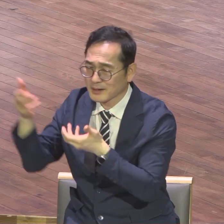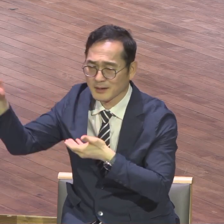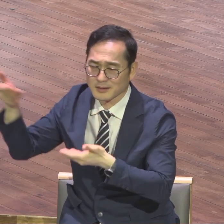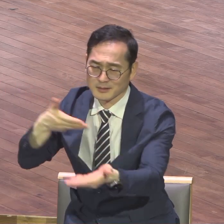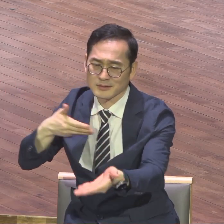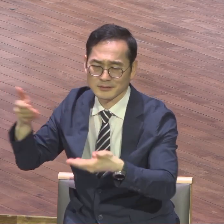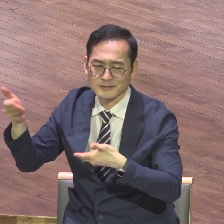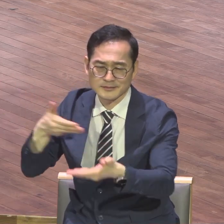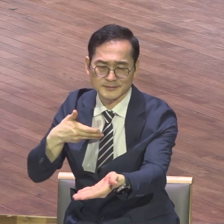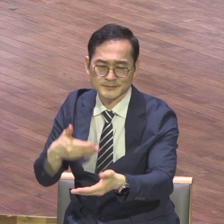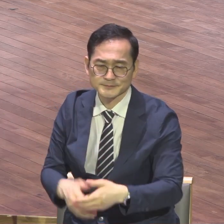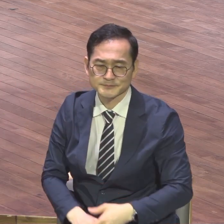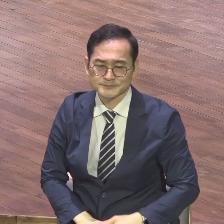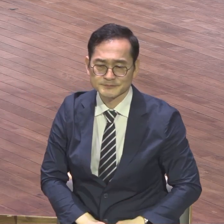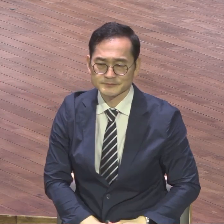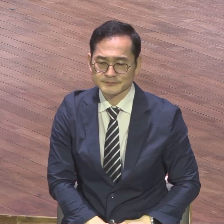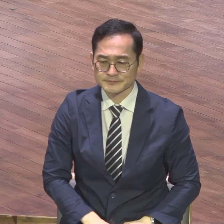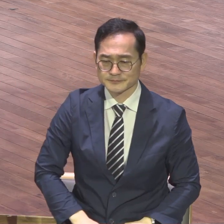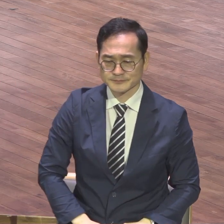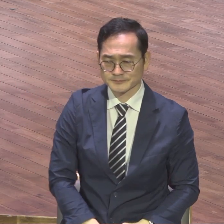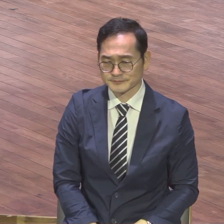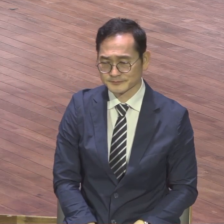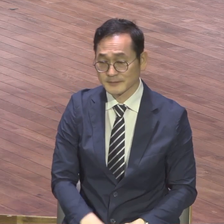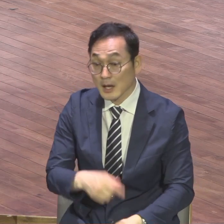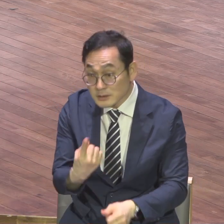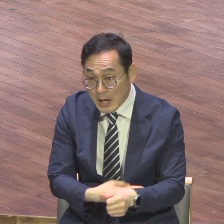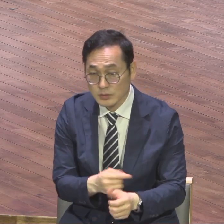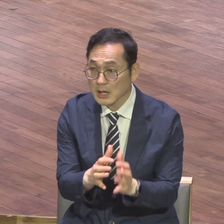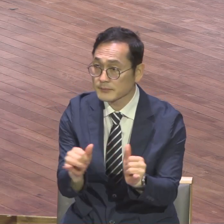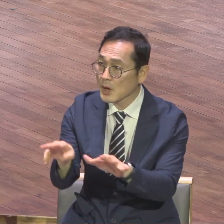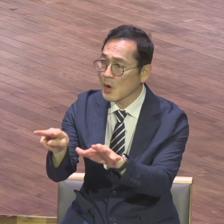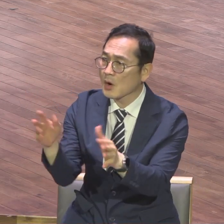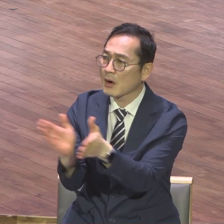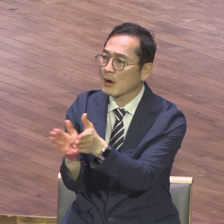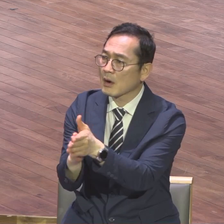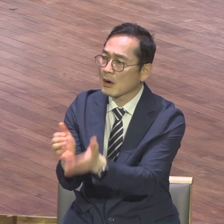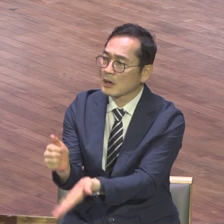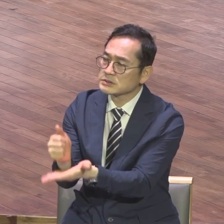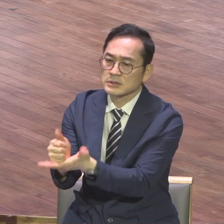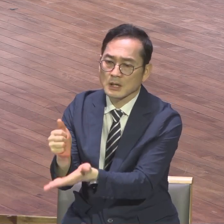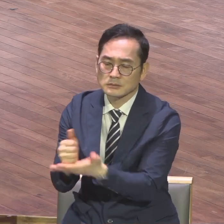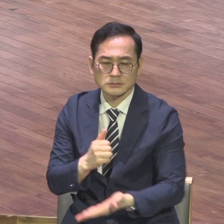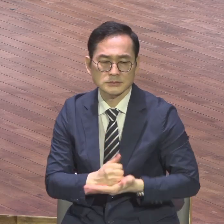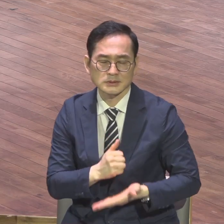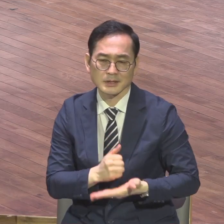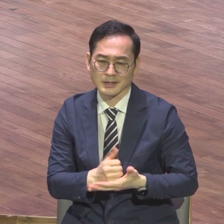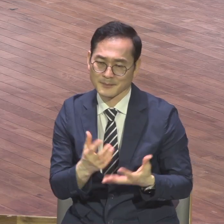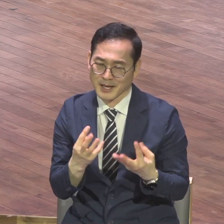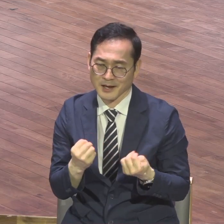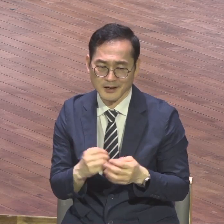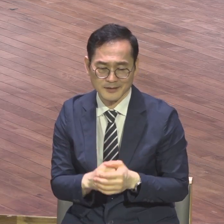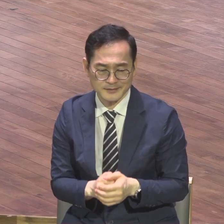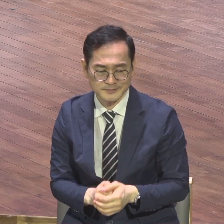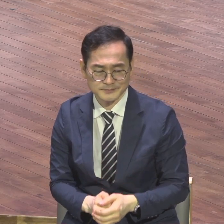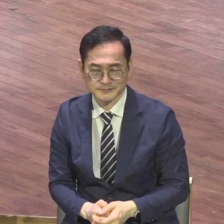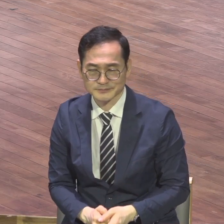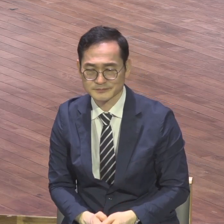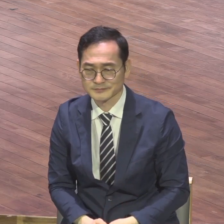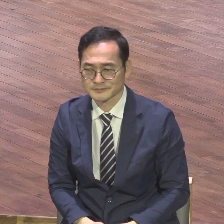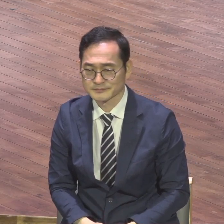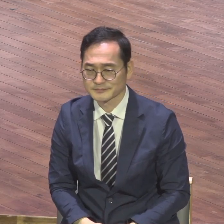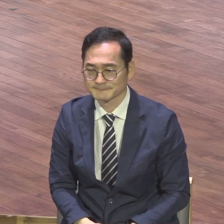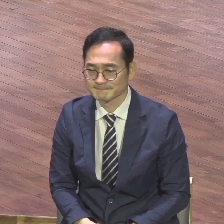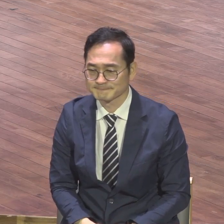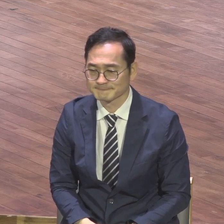따라오지요. 아멘. 칭찬 따라와야 돼요. 여러분 무슨 일을 한다고 여러분 부스에서 다른 사람 힘들게 하면 그거 틀린